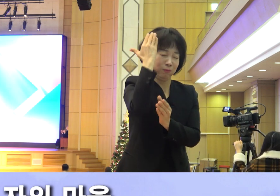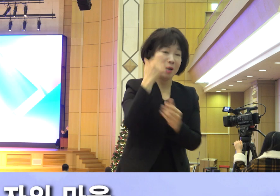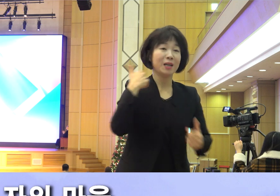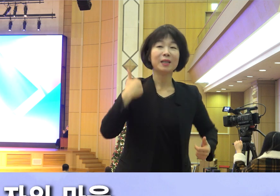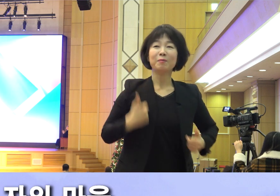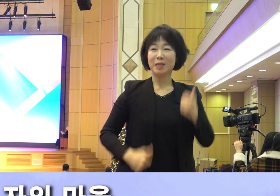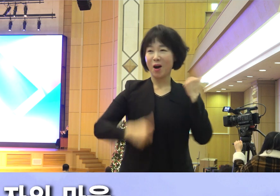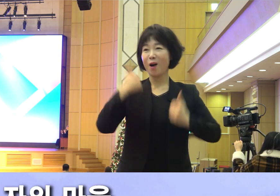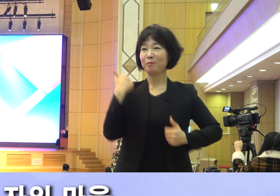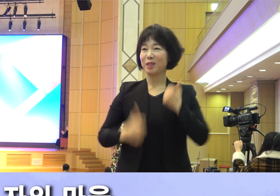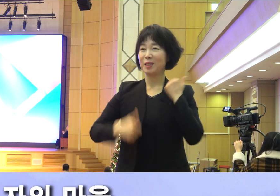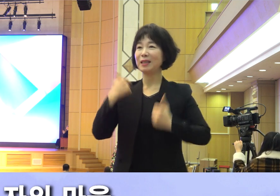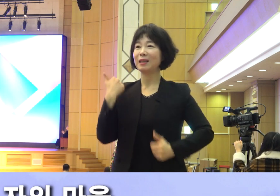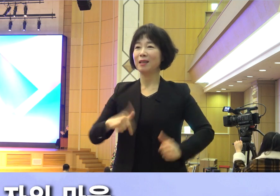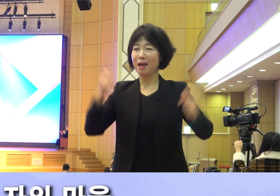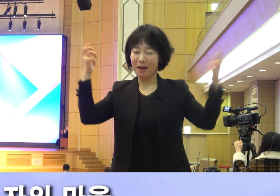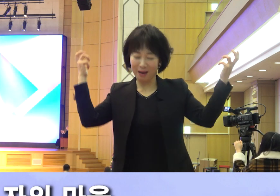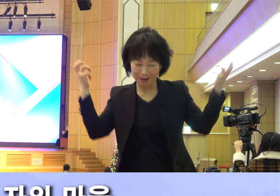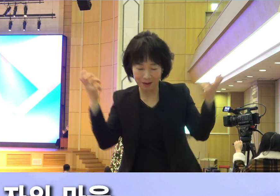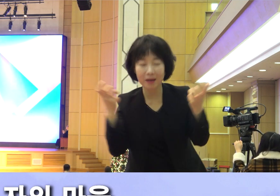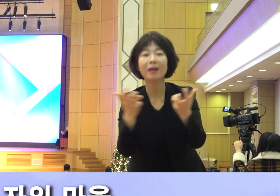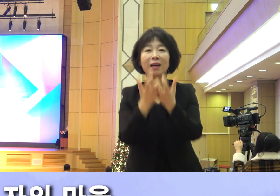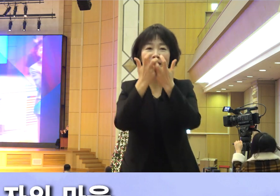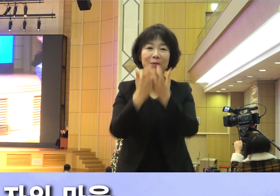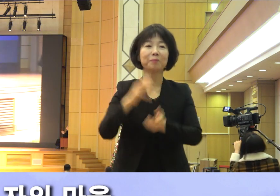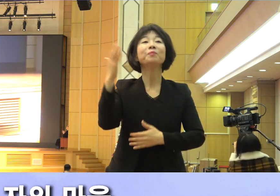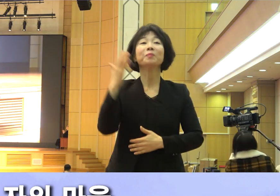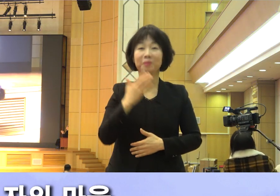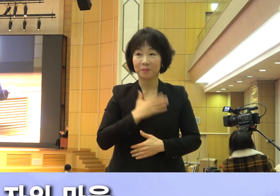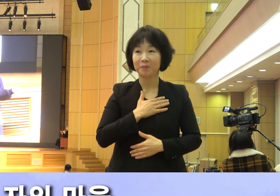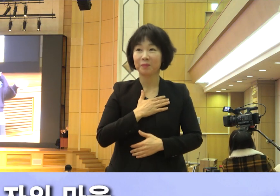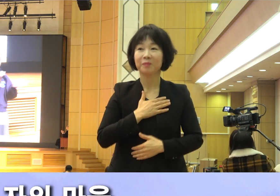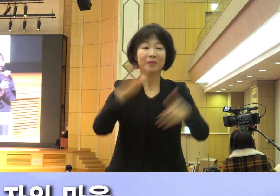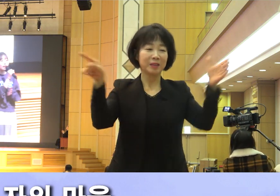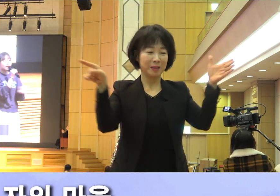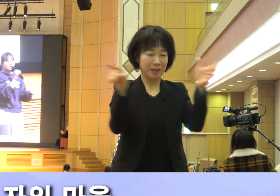샘솟는 기쁨 내게 믿음 소망 사랑